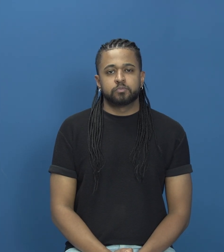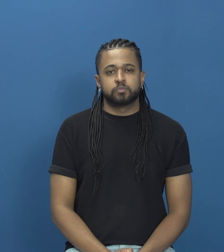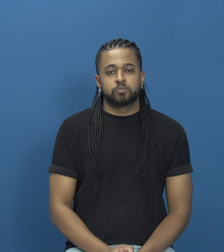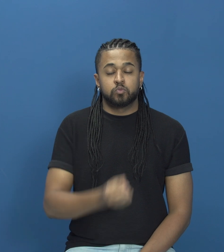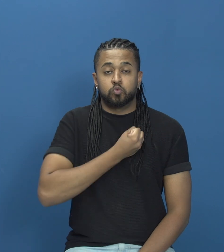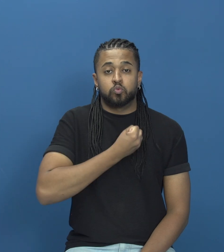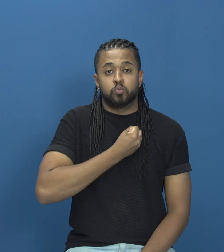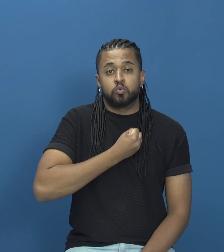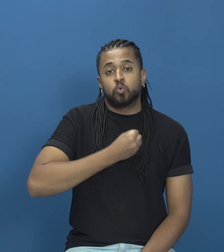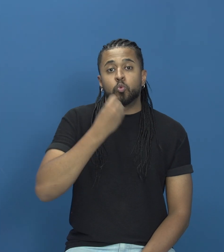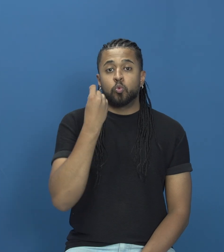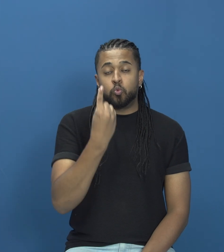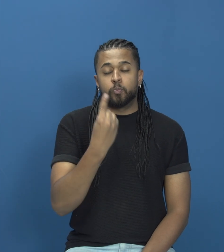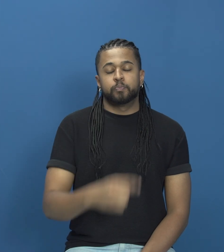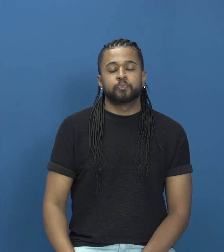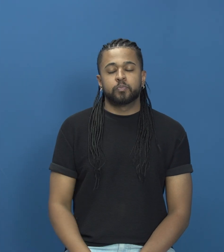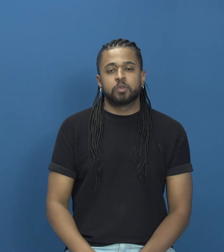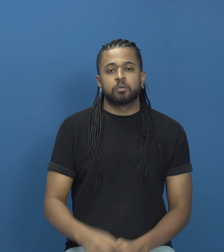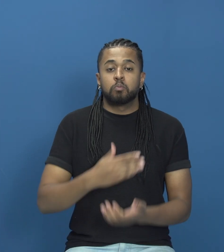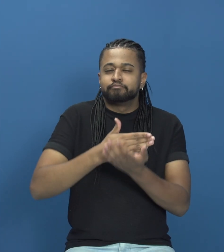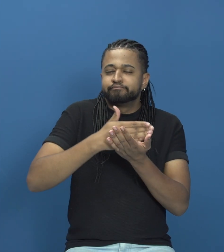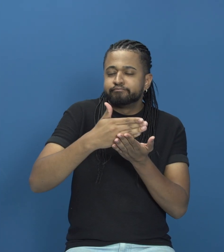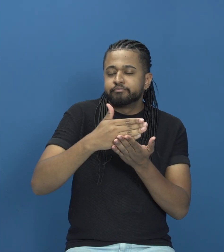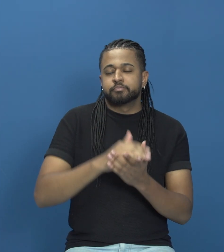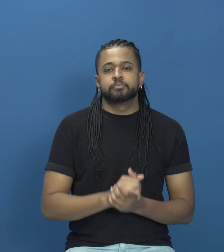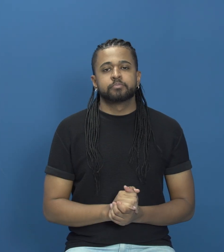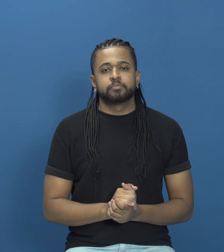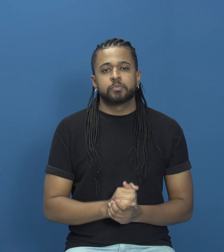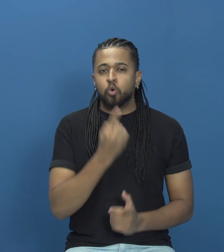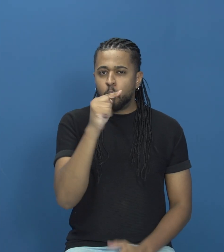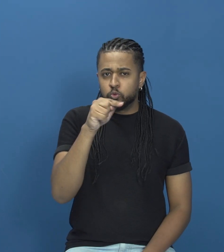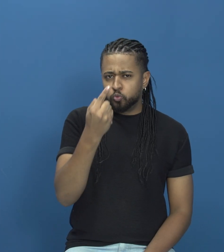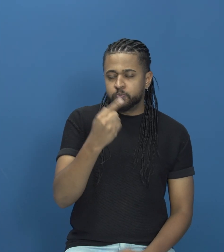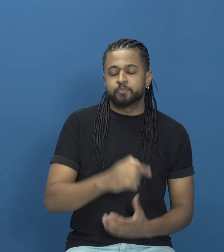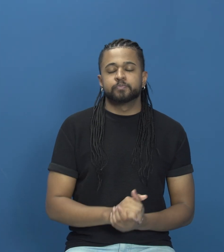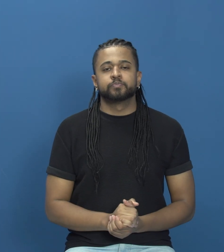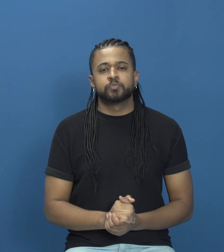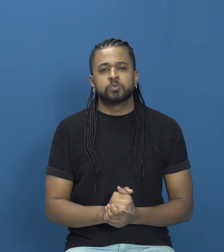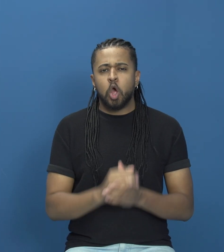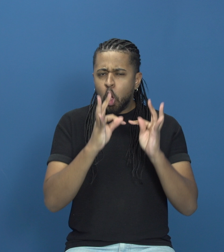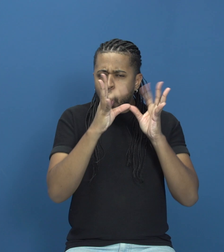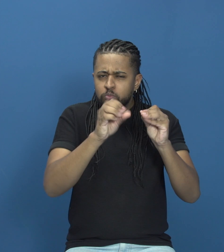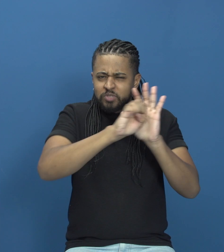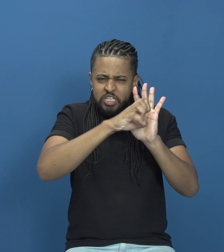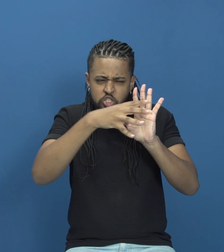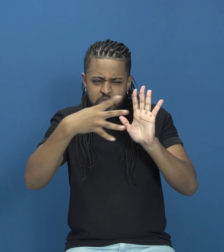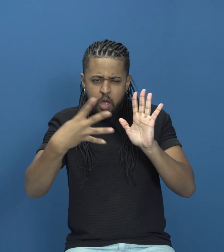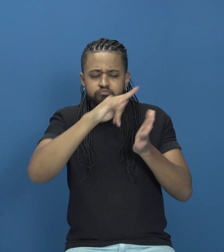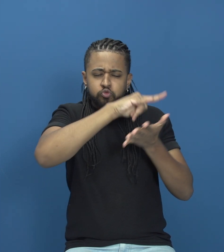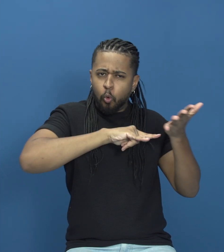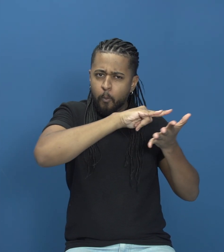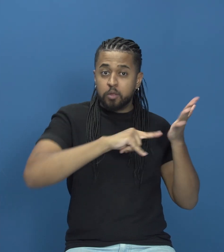Item 1. Das disposições preliminares. 1.1. Todos os editais e